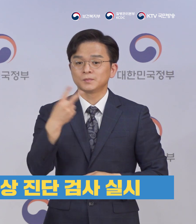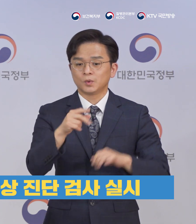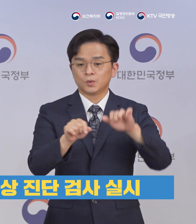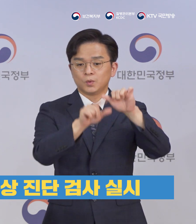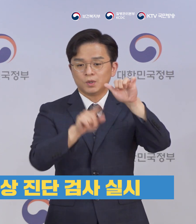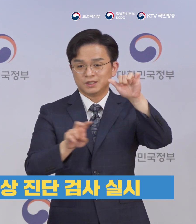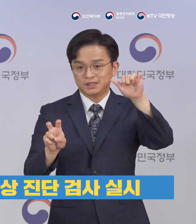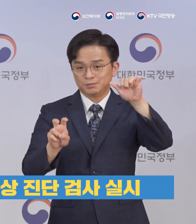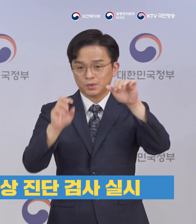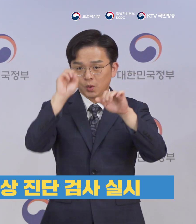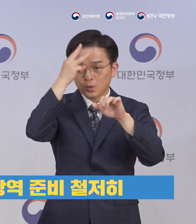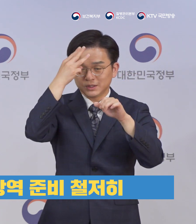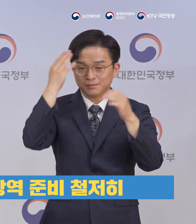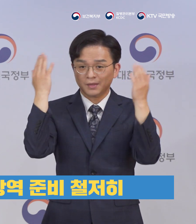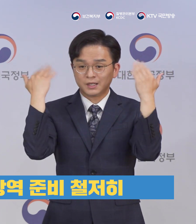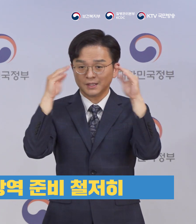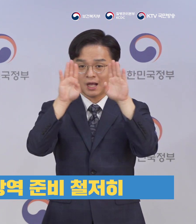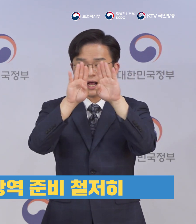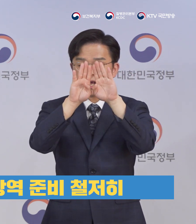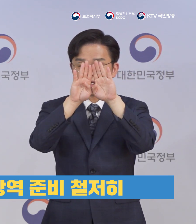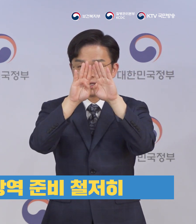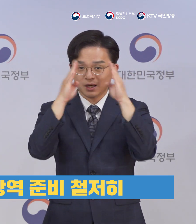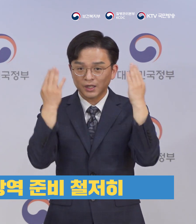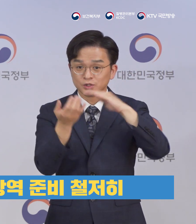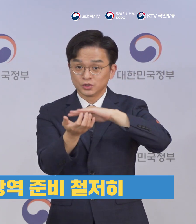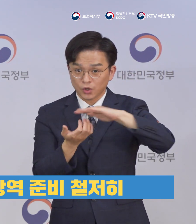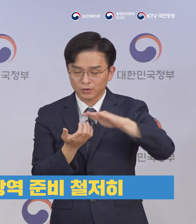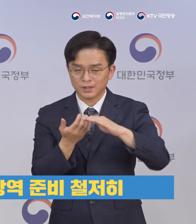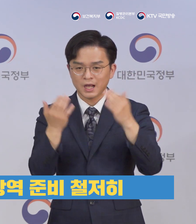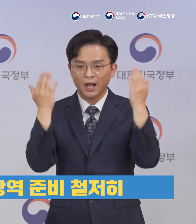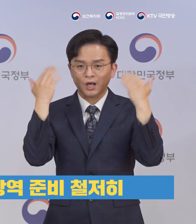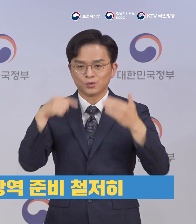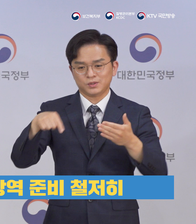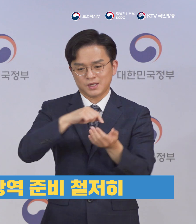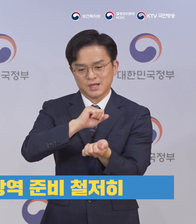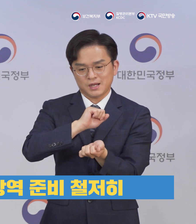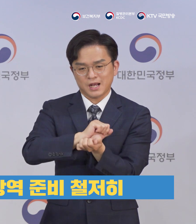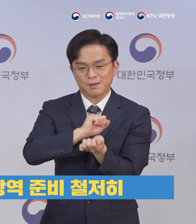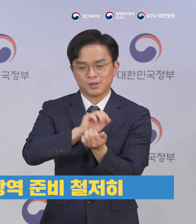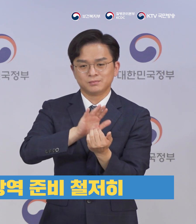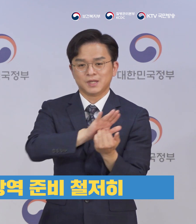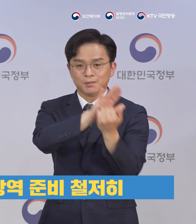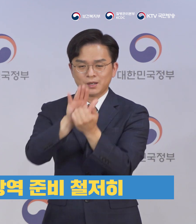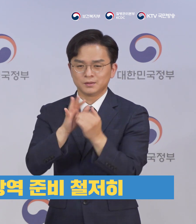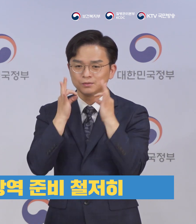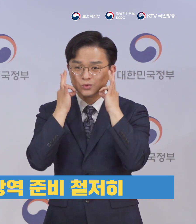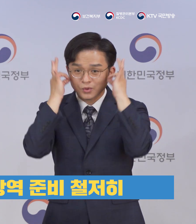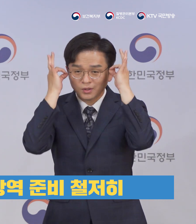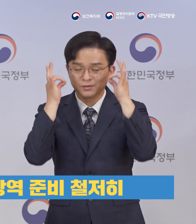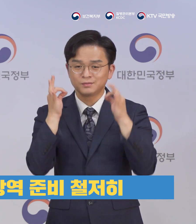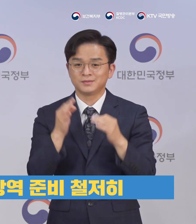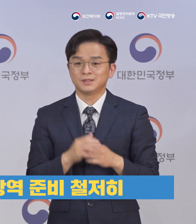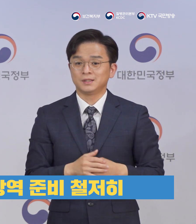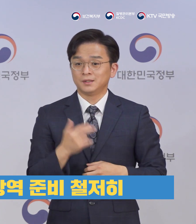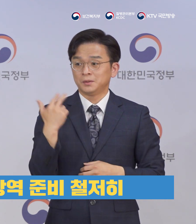각 학교는 5월 20일로 예정된 고3 등교에 대비하여 방역을 철저히 준비해 나가도록 할